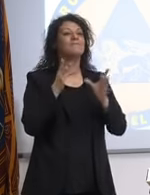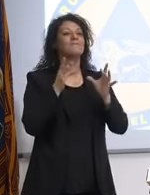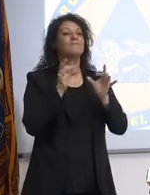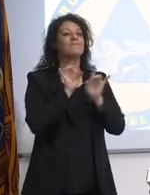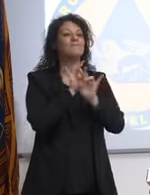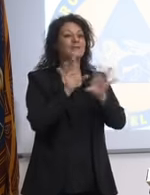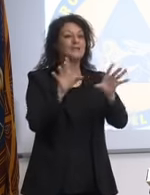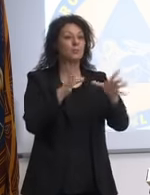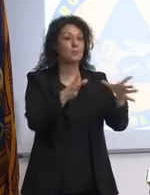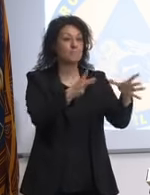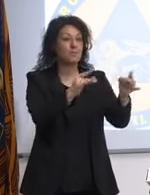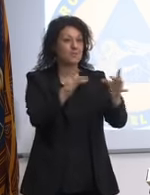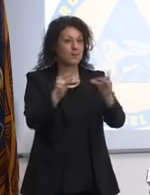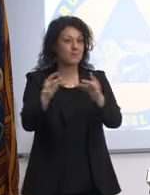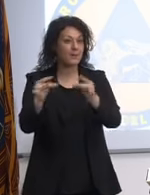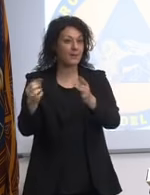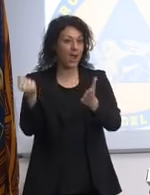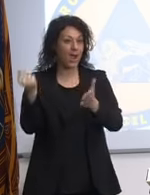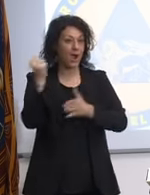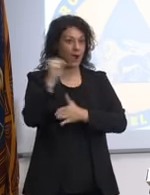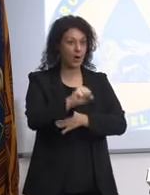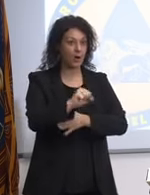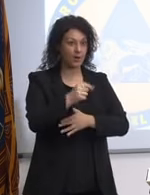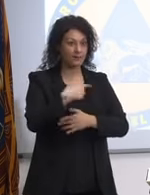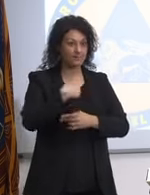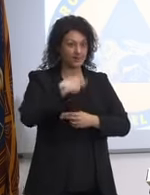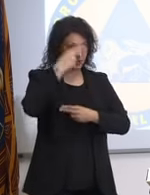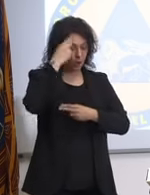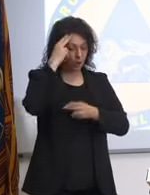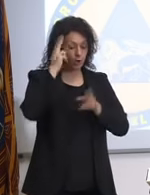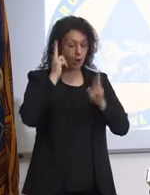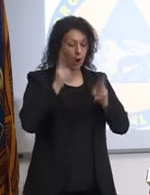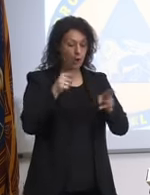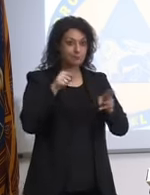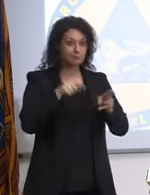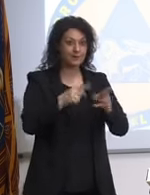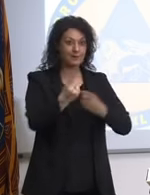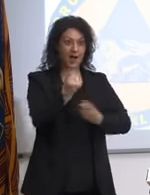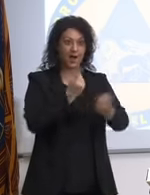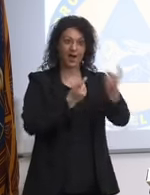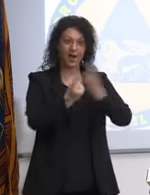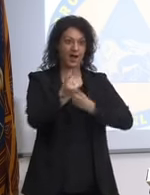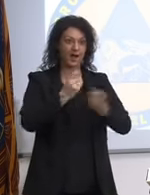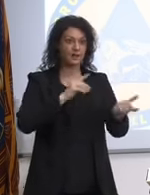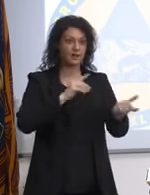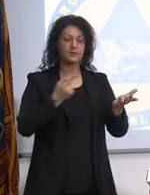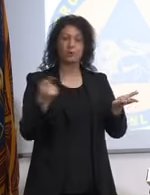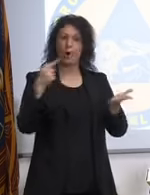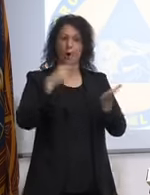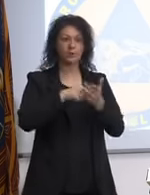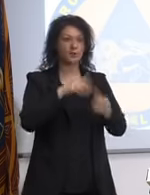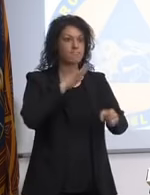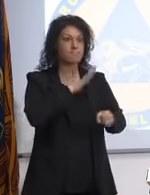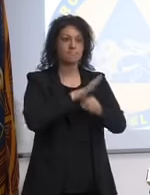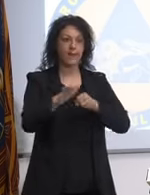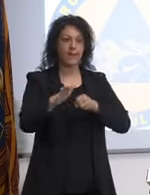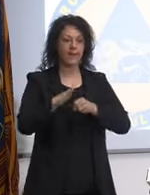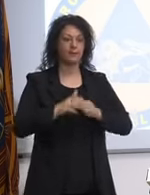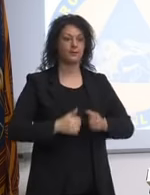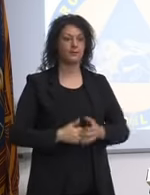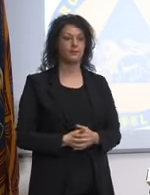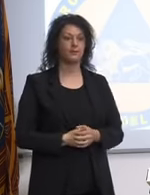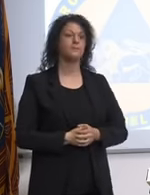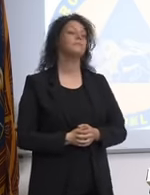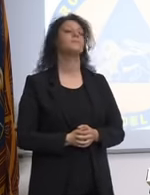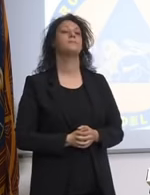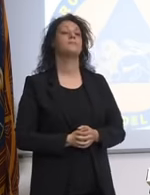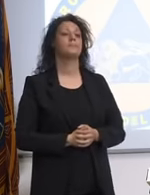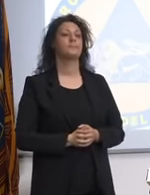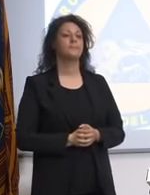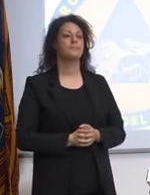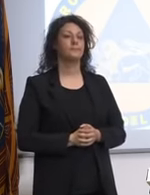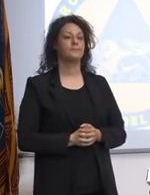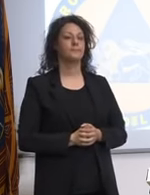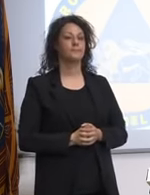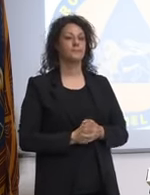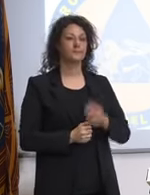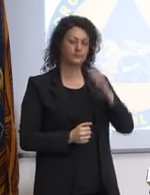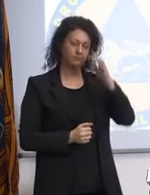qualcuno non l'ha capito, noi riempiamo gli ospedali. Capite che passiamo questa responsabilità